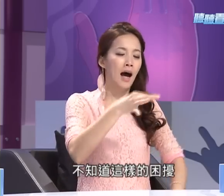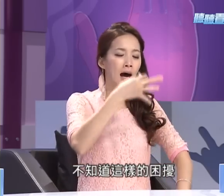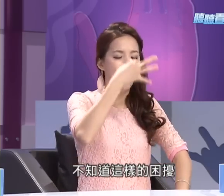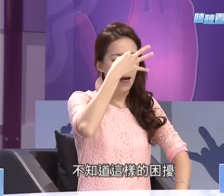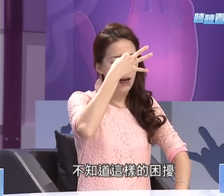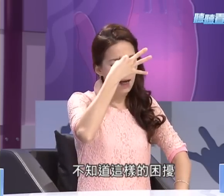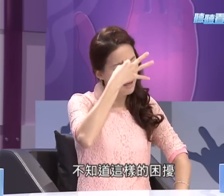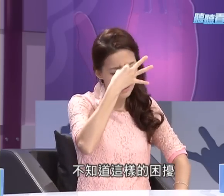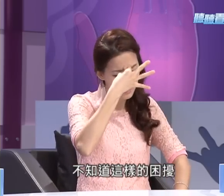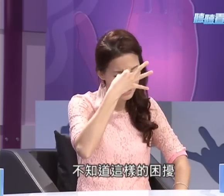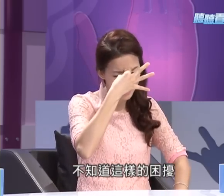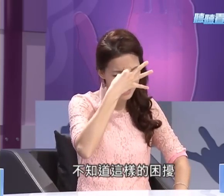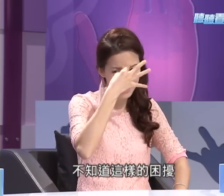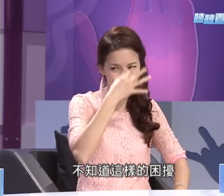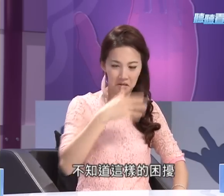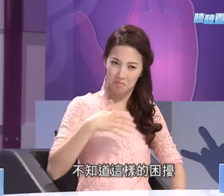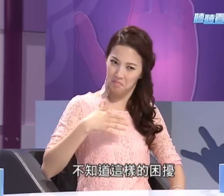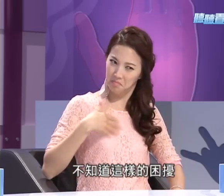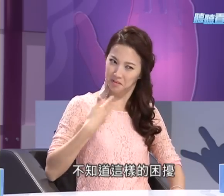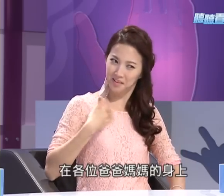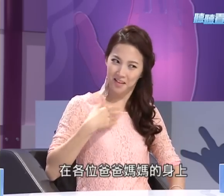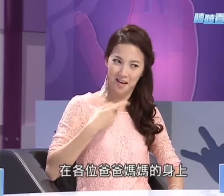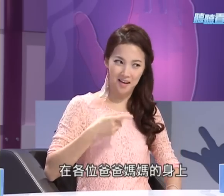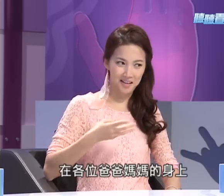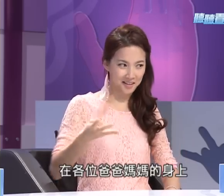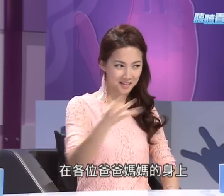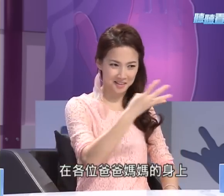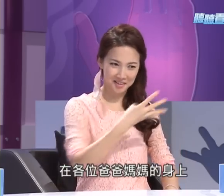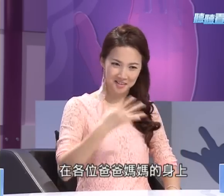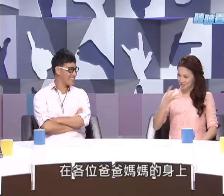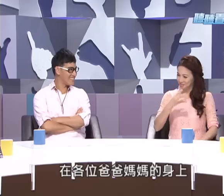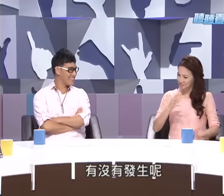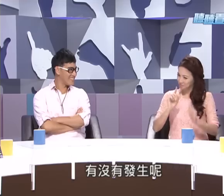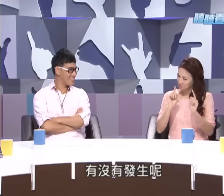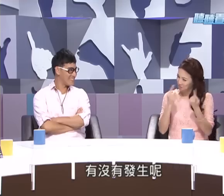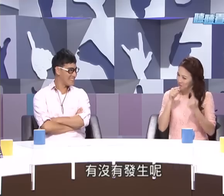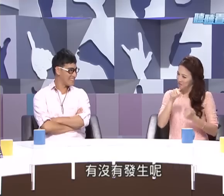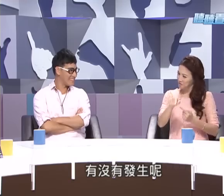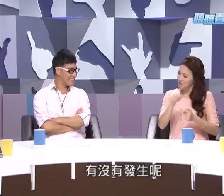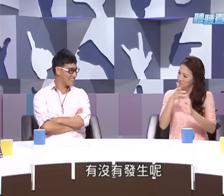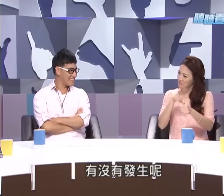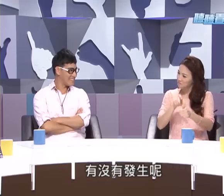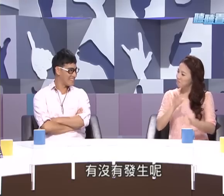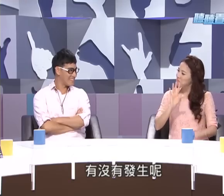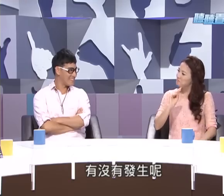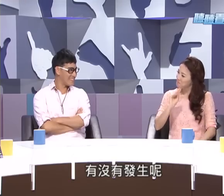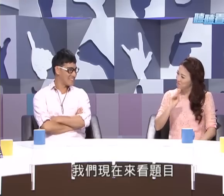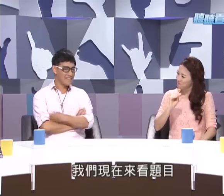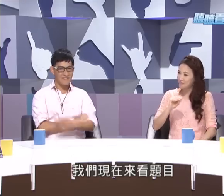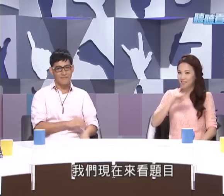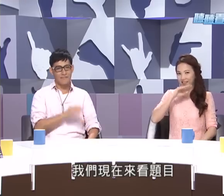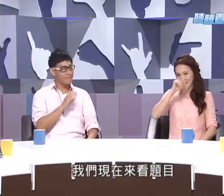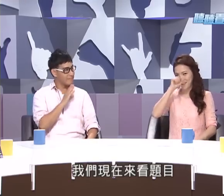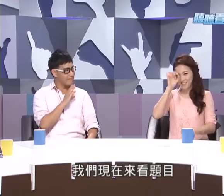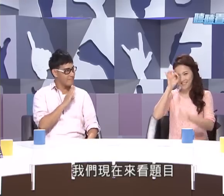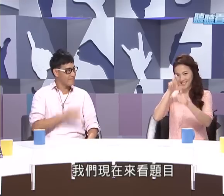道这样的困扰在各位爸爸妈妈的身上有没有发生呢？我们现在来看题